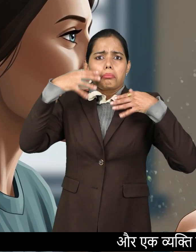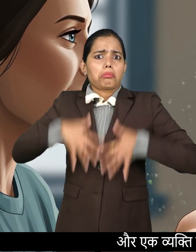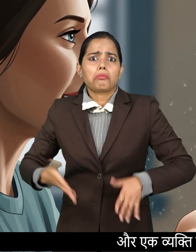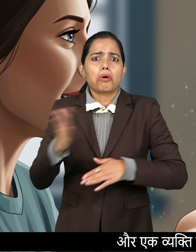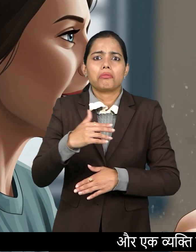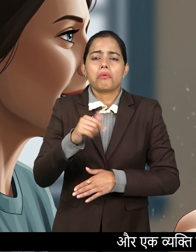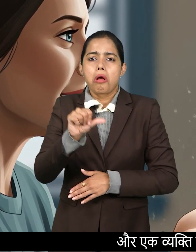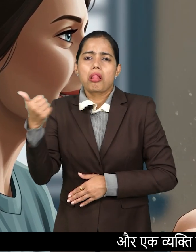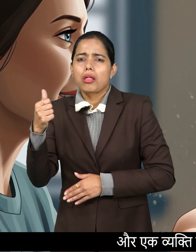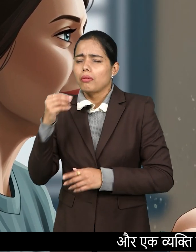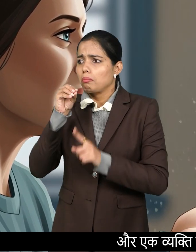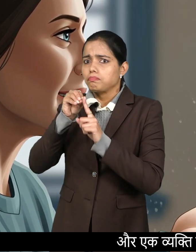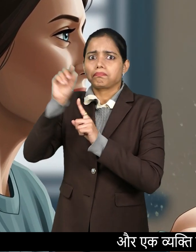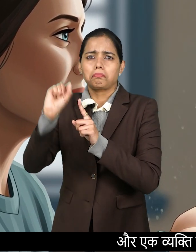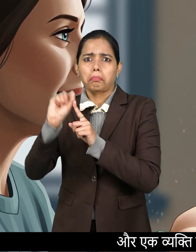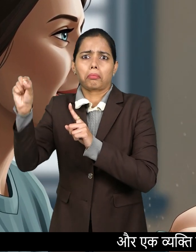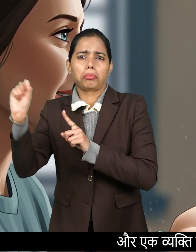हैं।